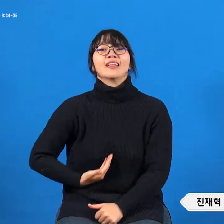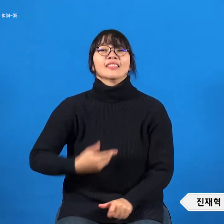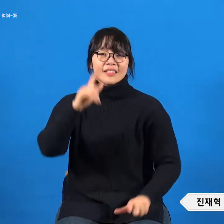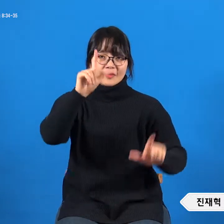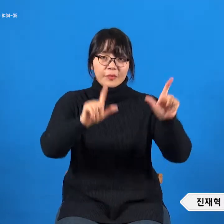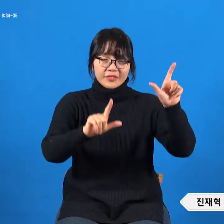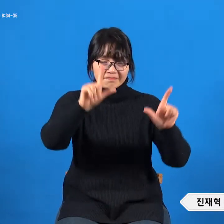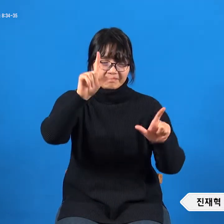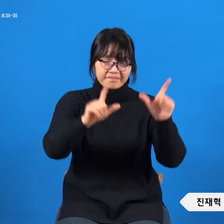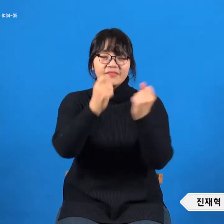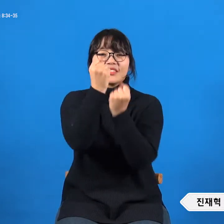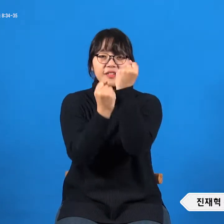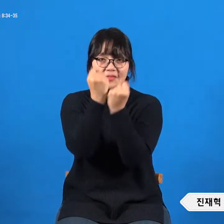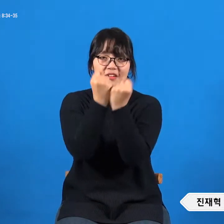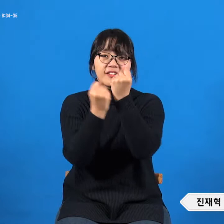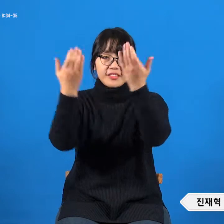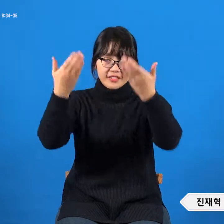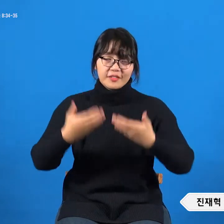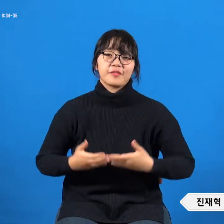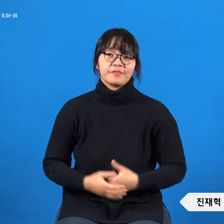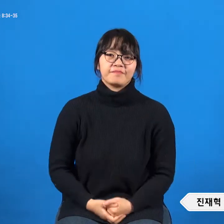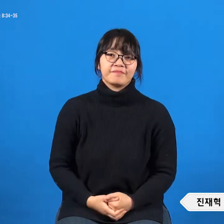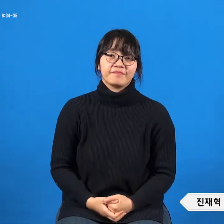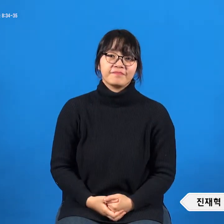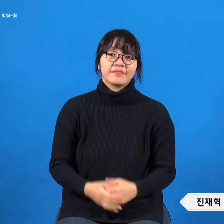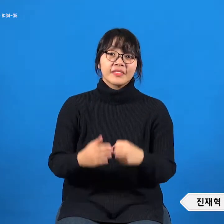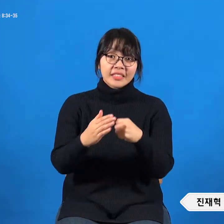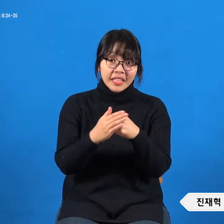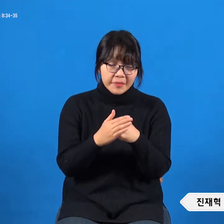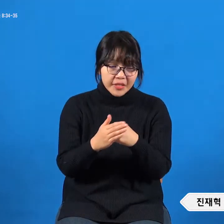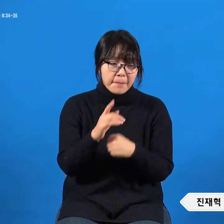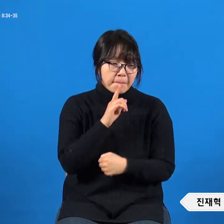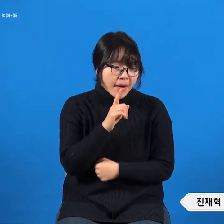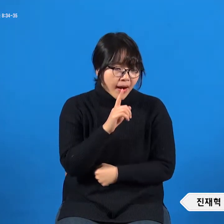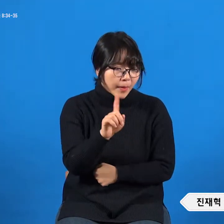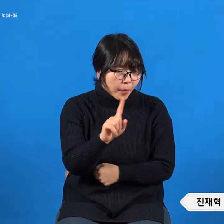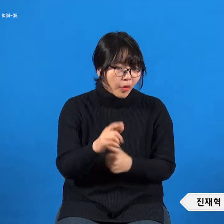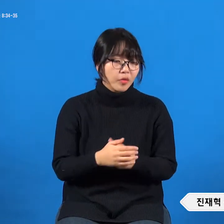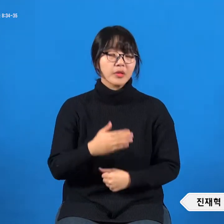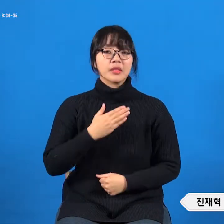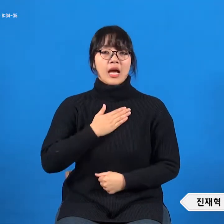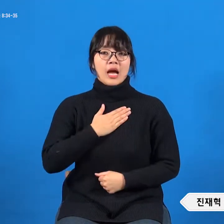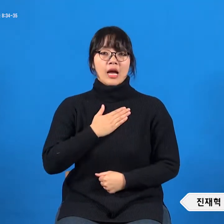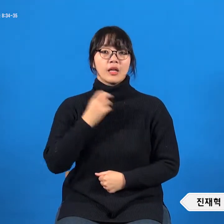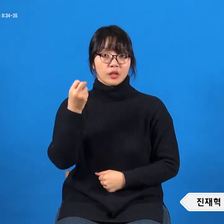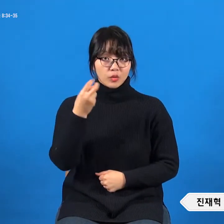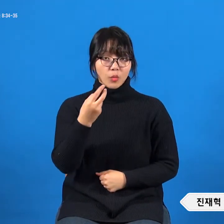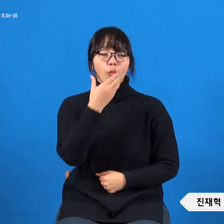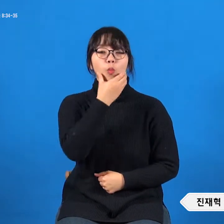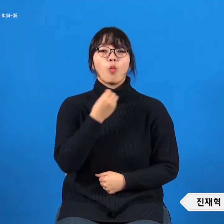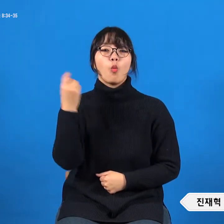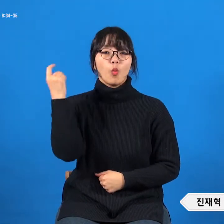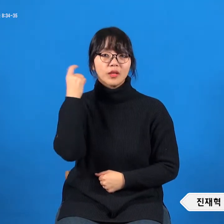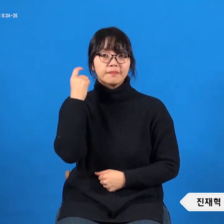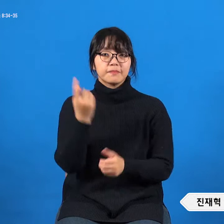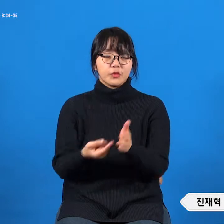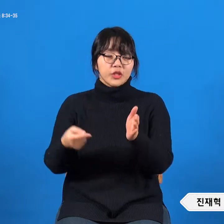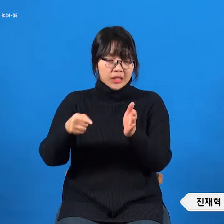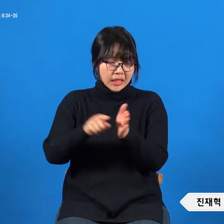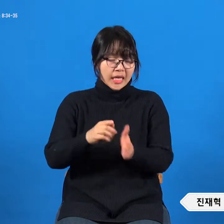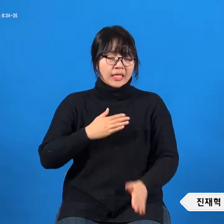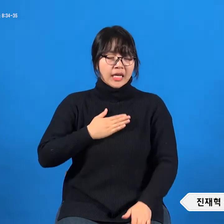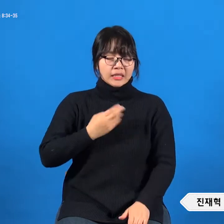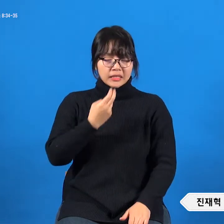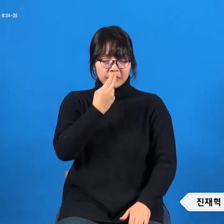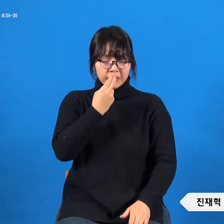성경은 말씀하고 있습니다. 그래서 뭐라고 말씀합니까? 나와 복음을 위하여 자기 목숨을